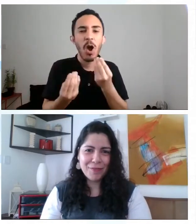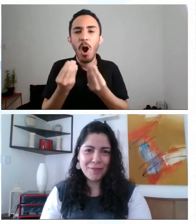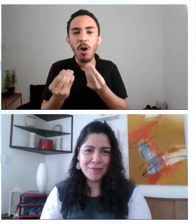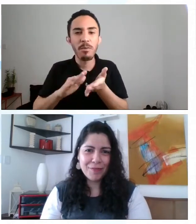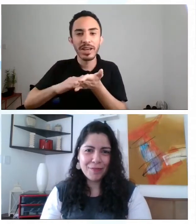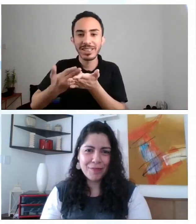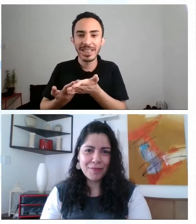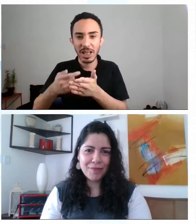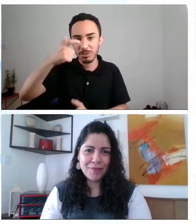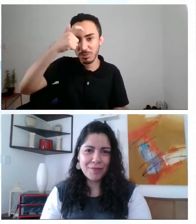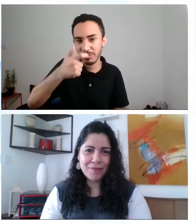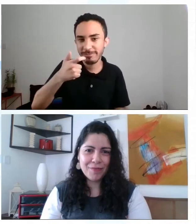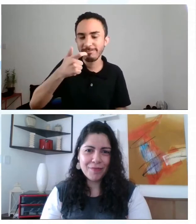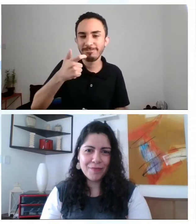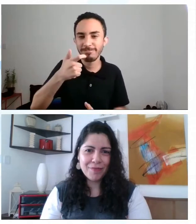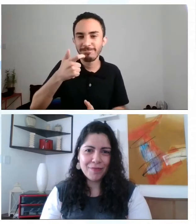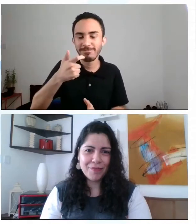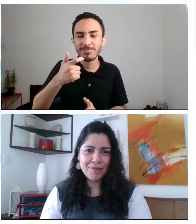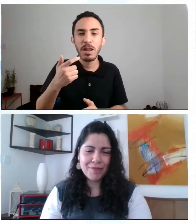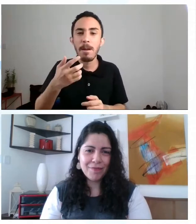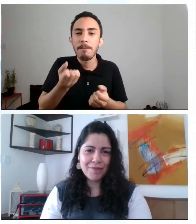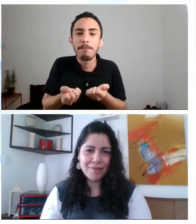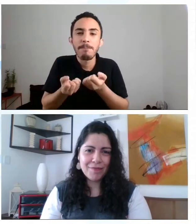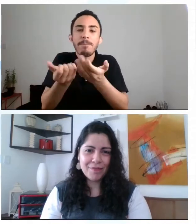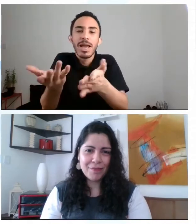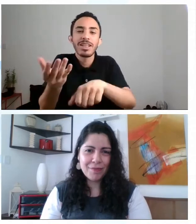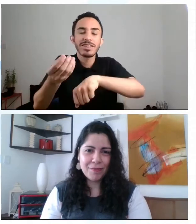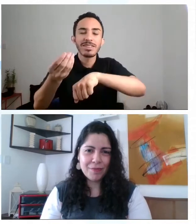intérprete passa a emoção? Né?